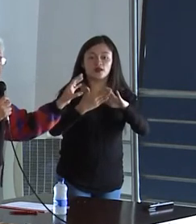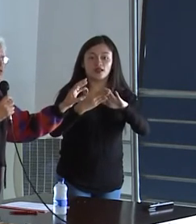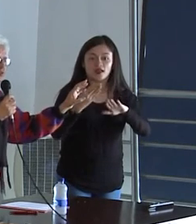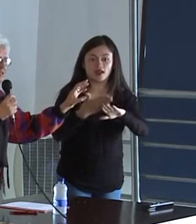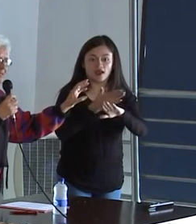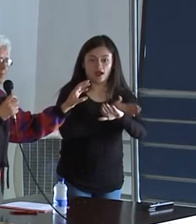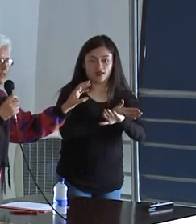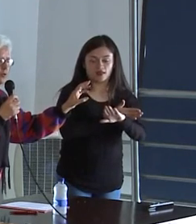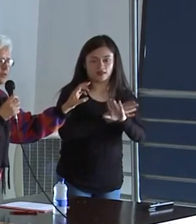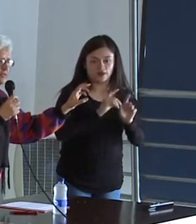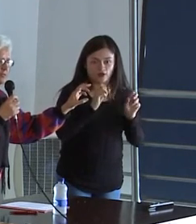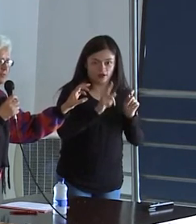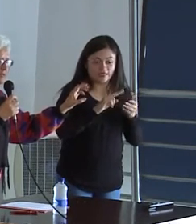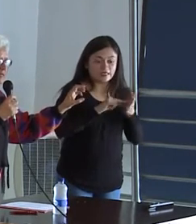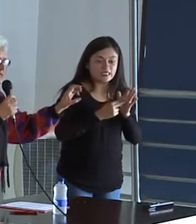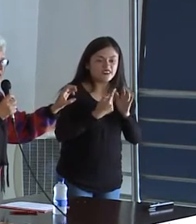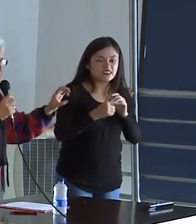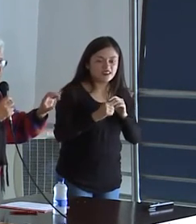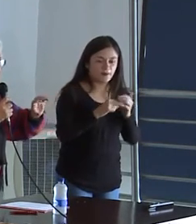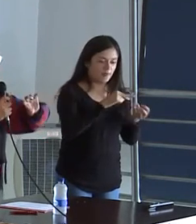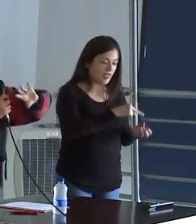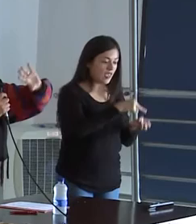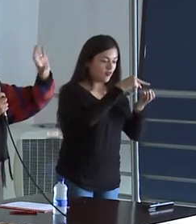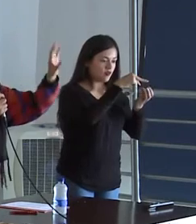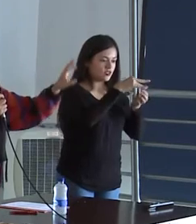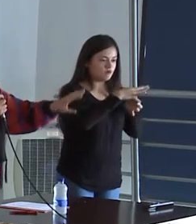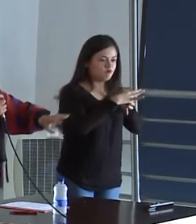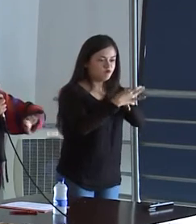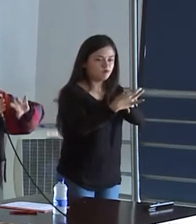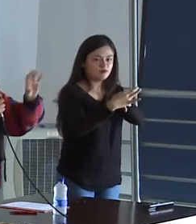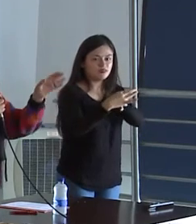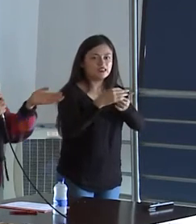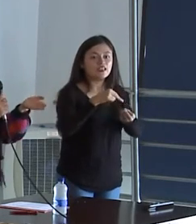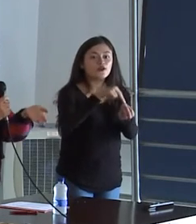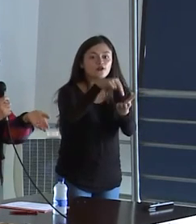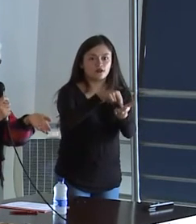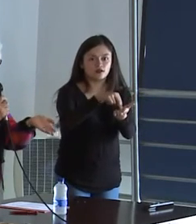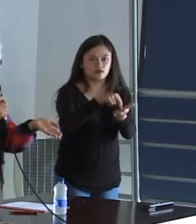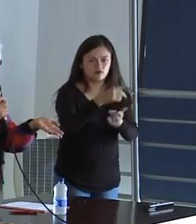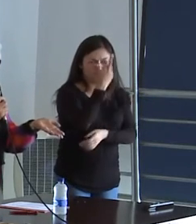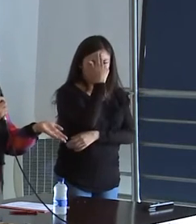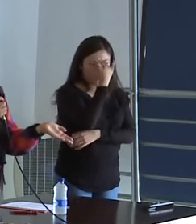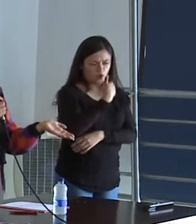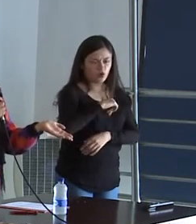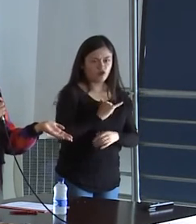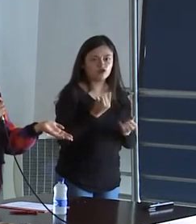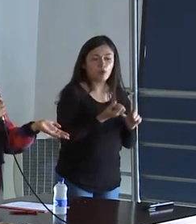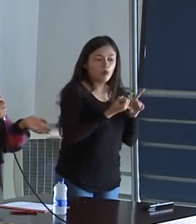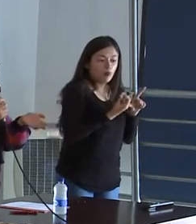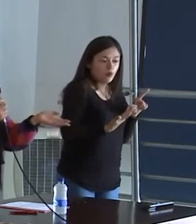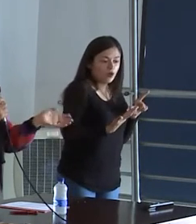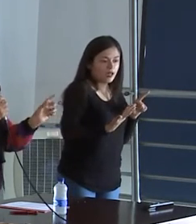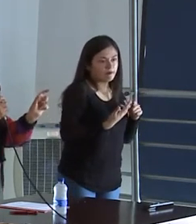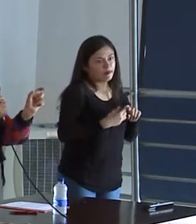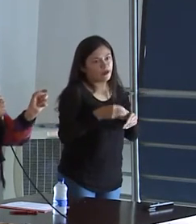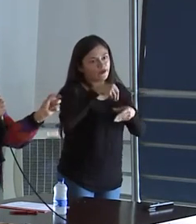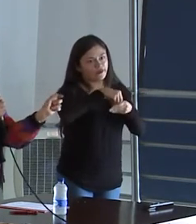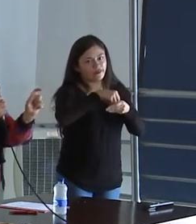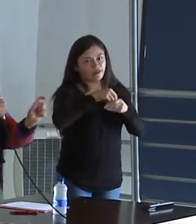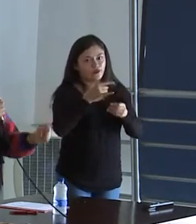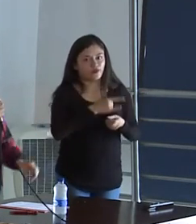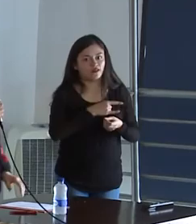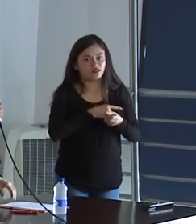está en función de un determinado contexto. Era un contexto de la educación popular, pero era también un contexto de la universidad, ¿verdad? Entonces,